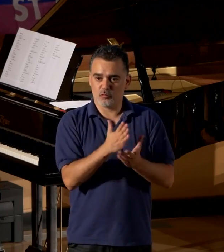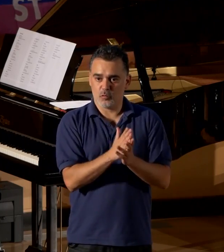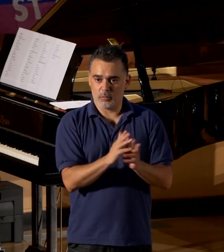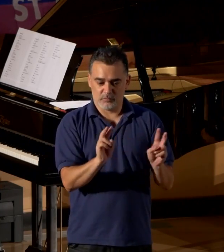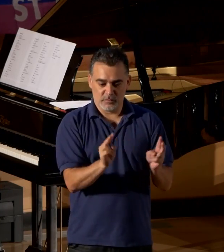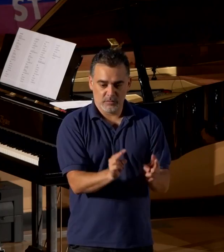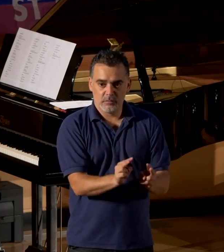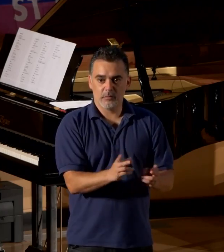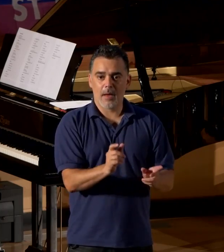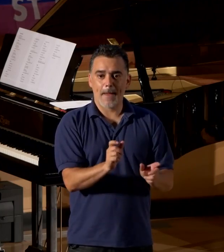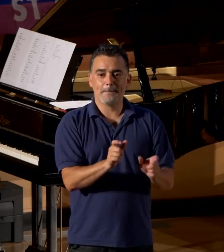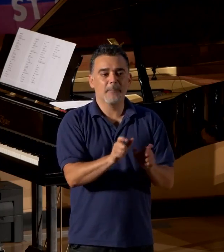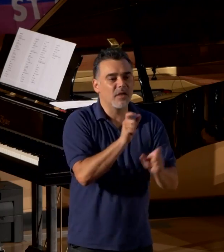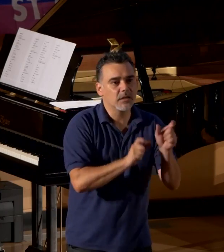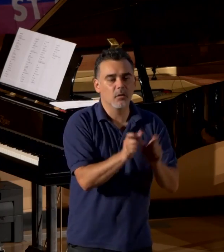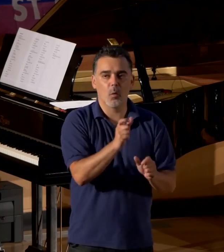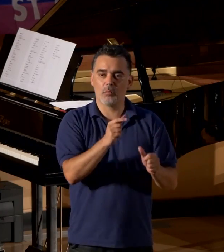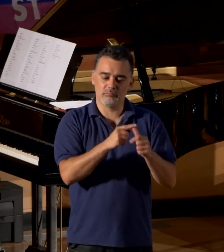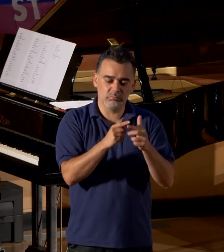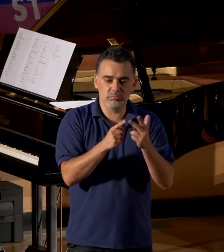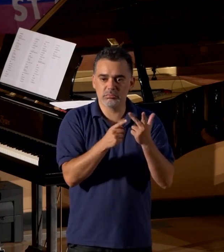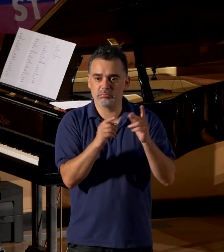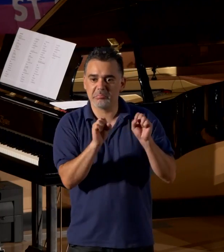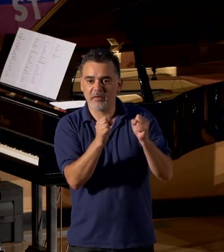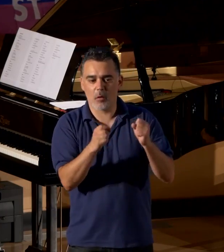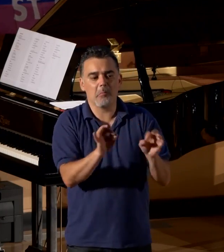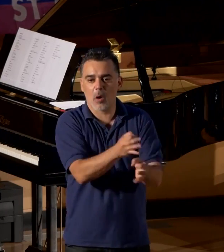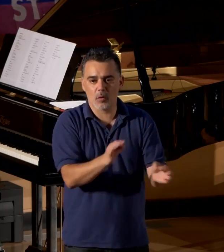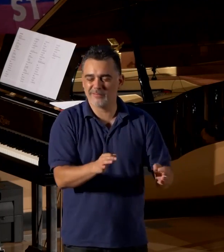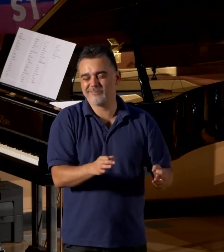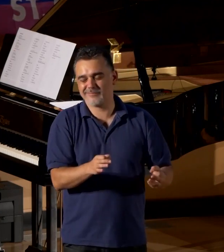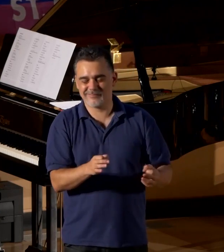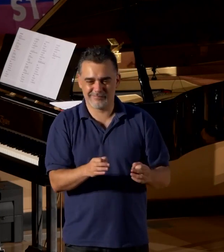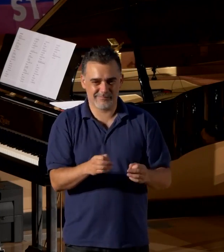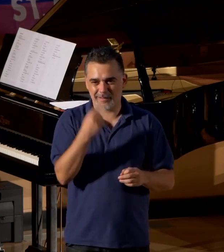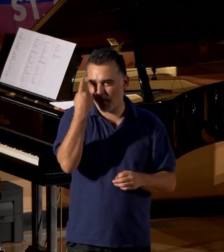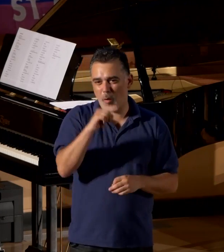die Prävention und Ähnliches und Bewegung dafür nicht mehr notwendig ist.